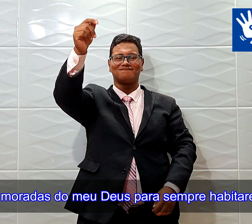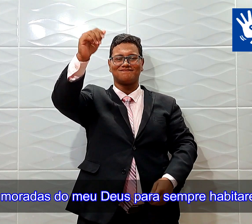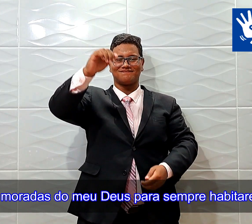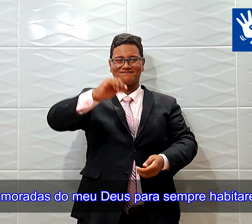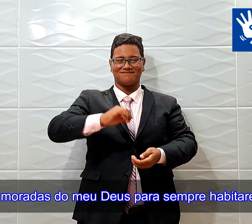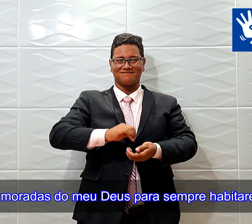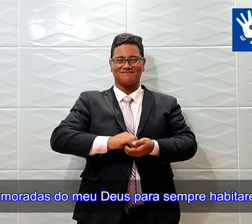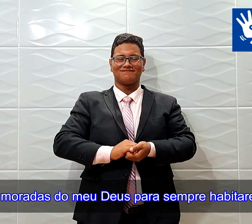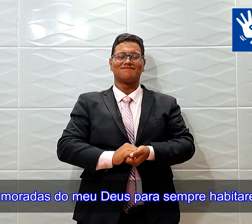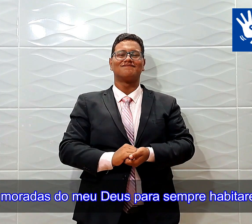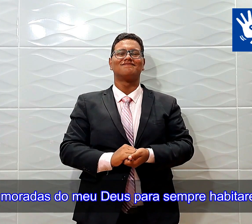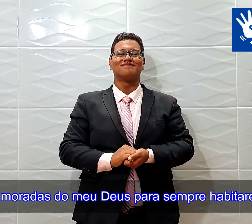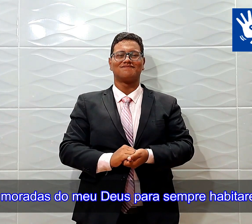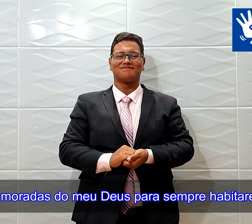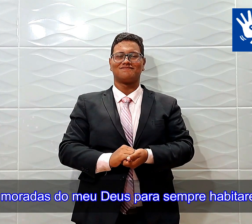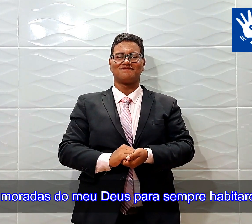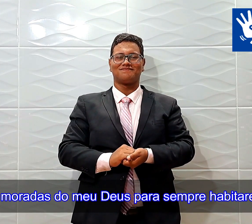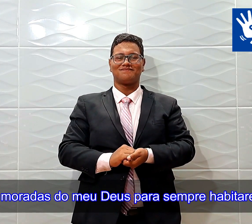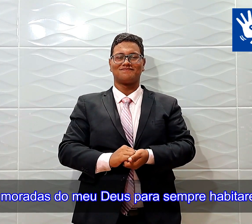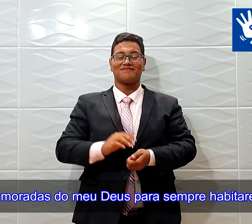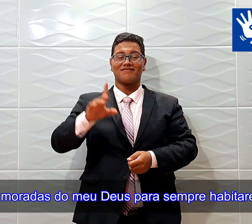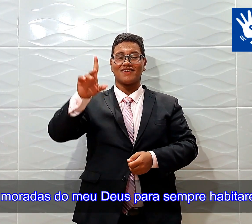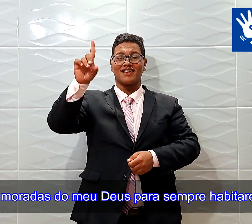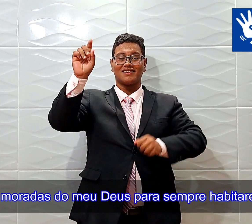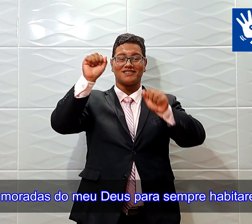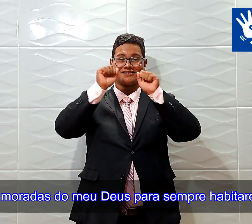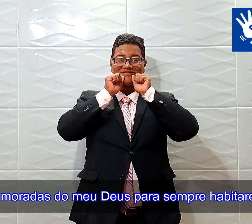habitarei.